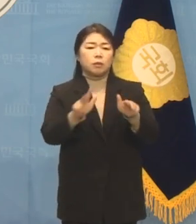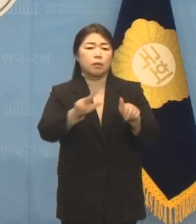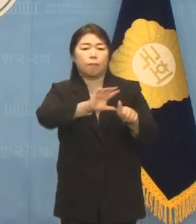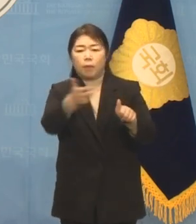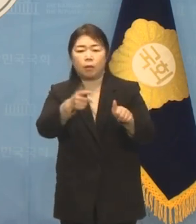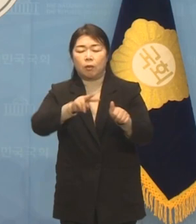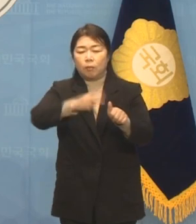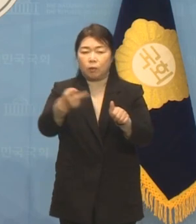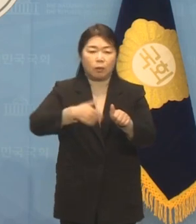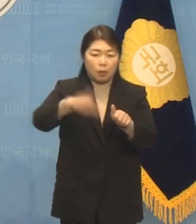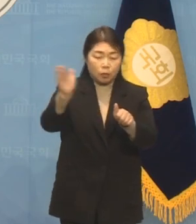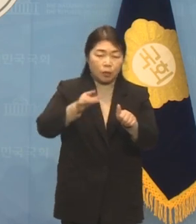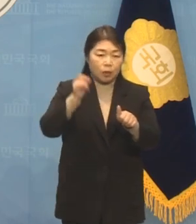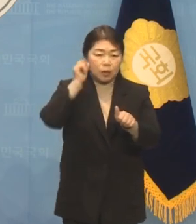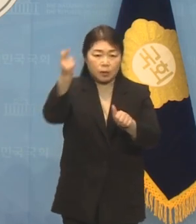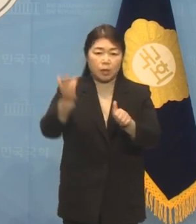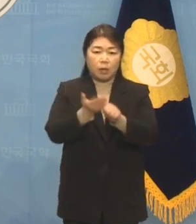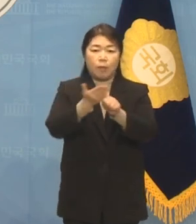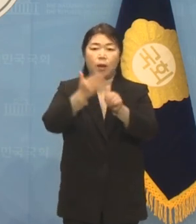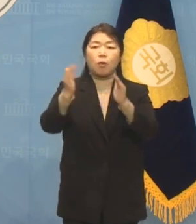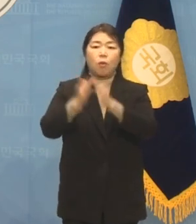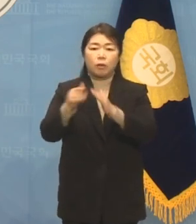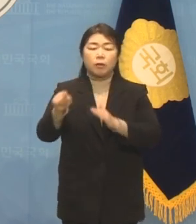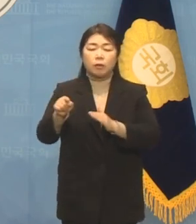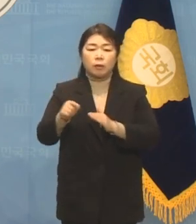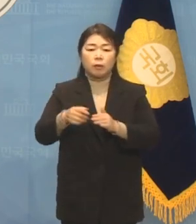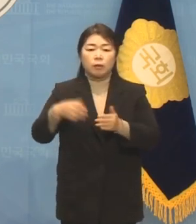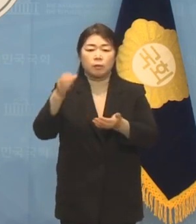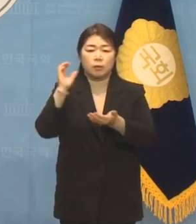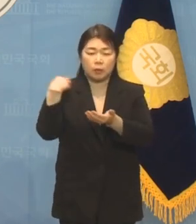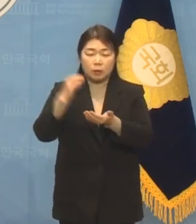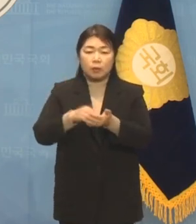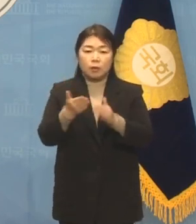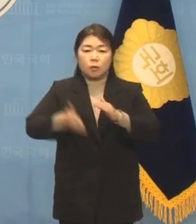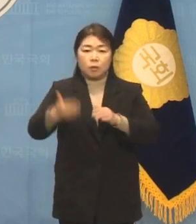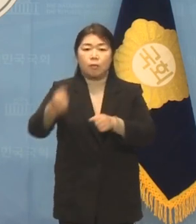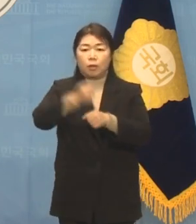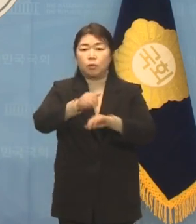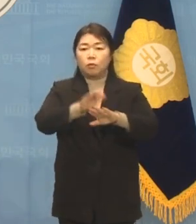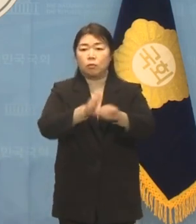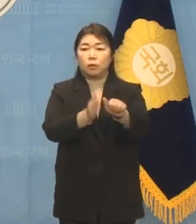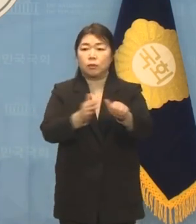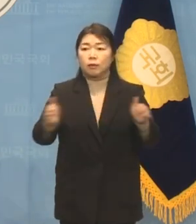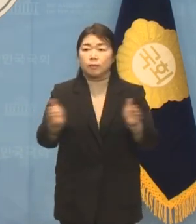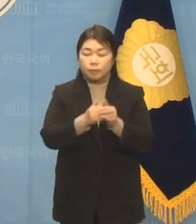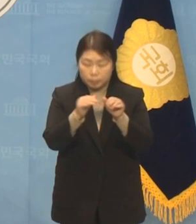경질하고 인재개발원을 정상화하시기 바랍니다. 이상입니다.